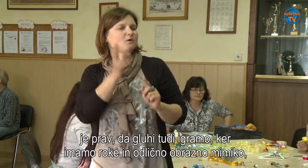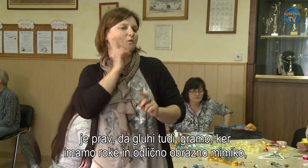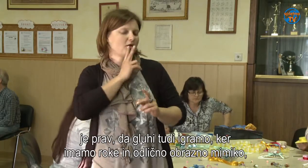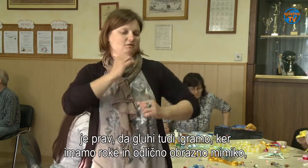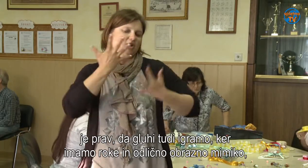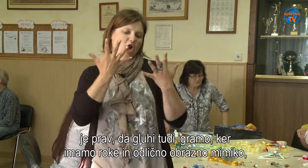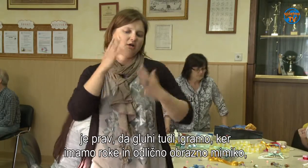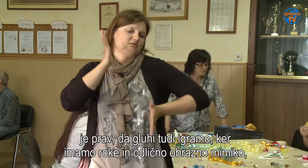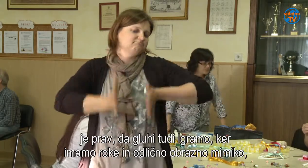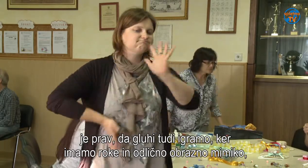Ne.